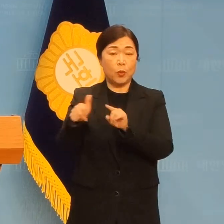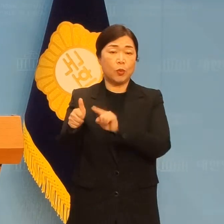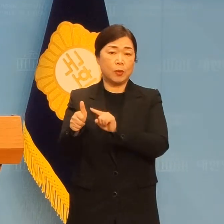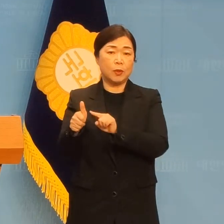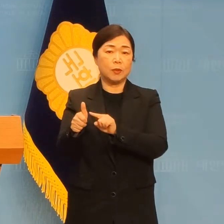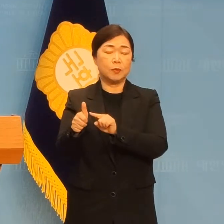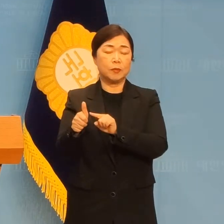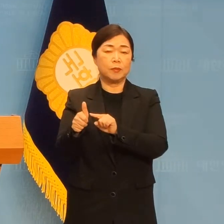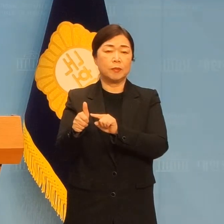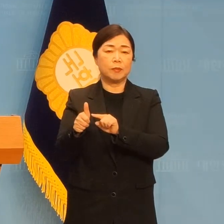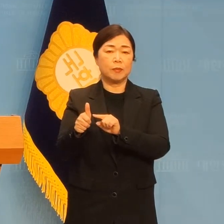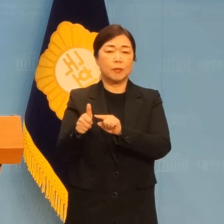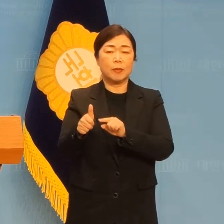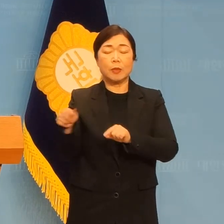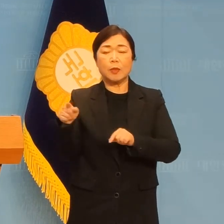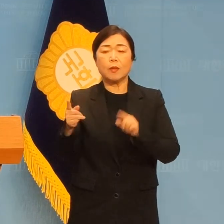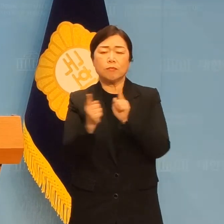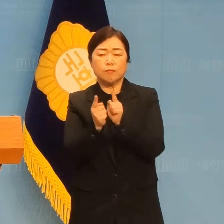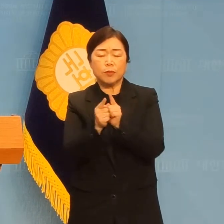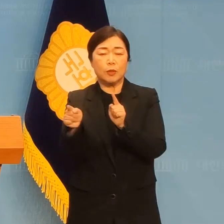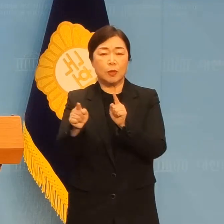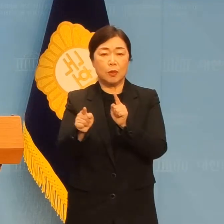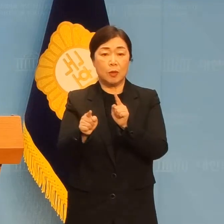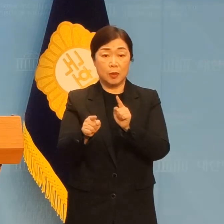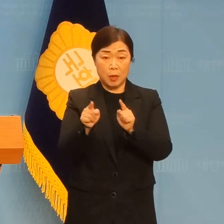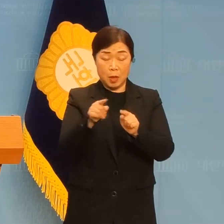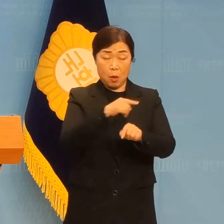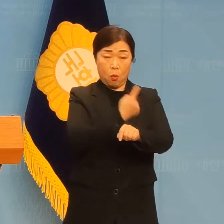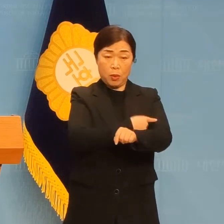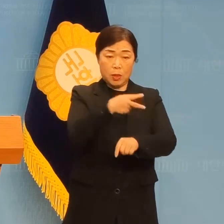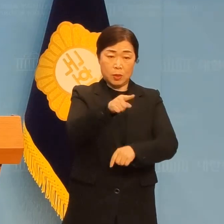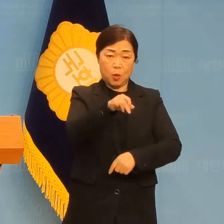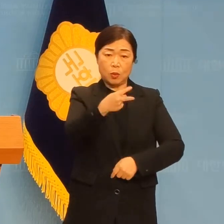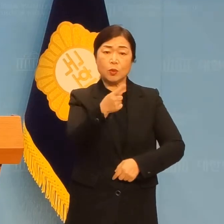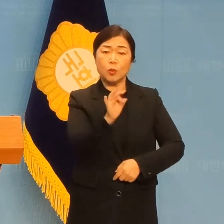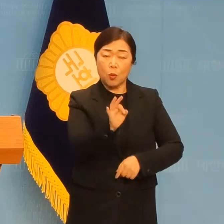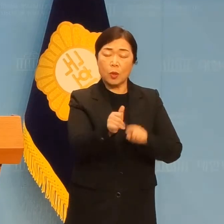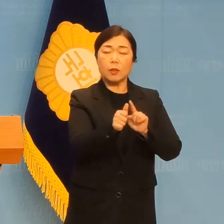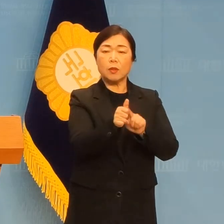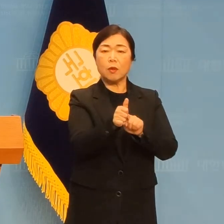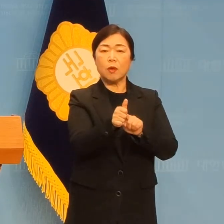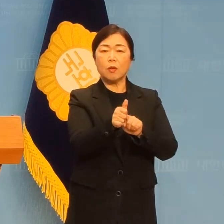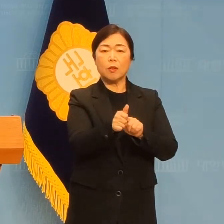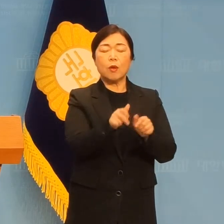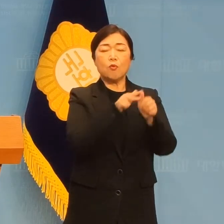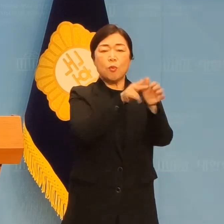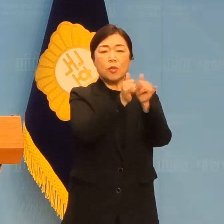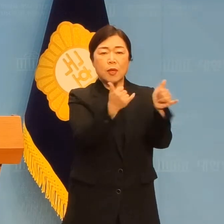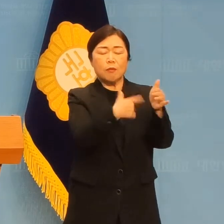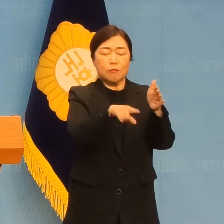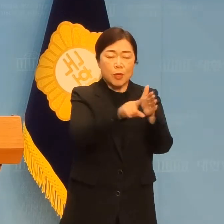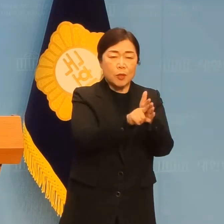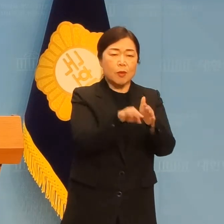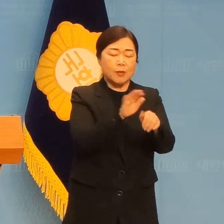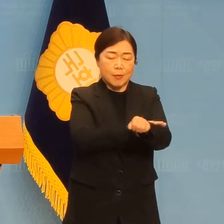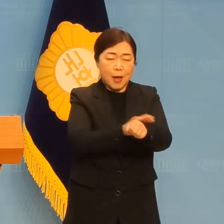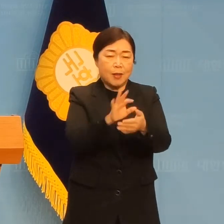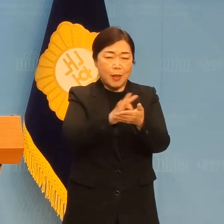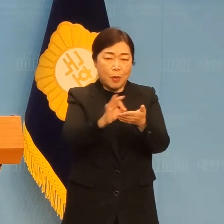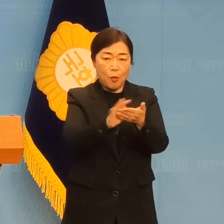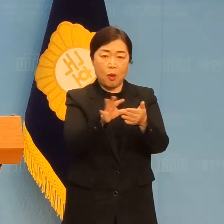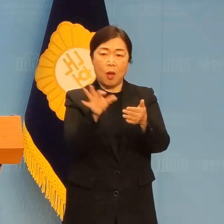권성동 의원에게 후보님을 위해 요긴하게 써달라며 현금 1억 원을 건넨 것으로 보고